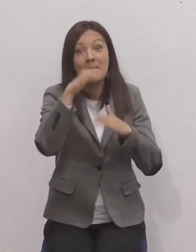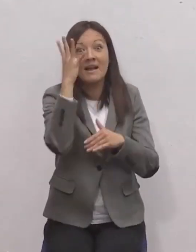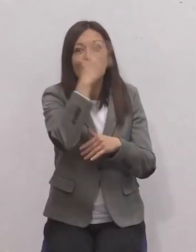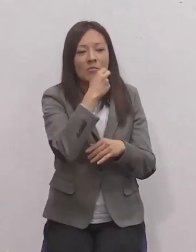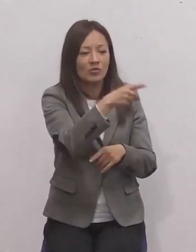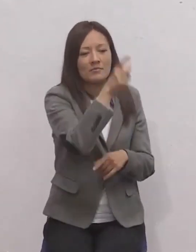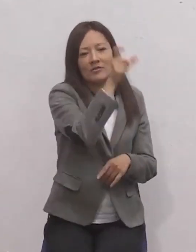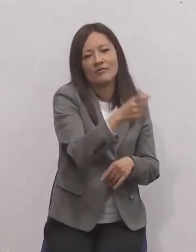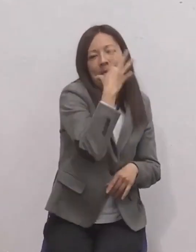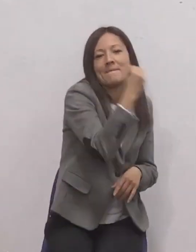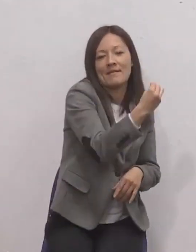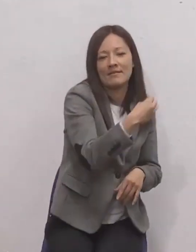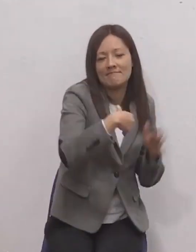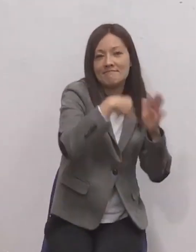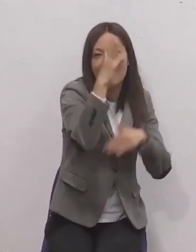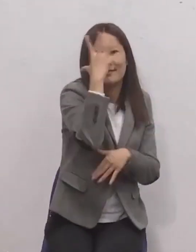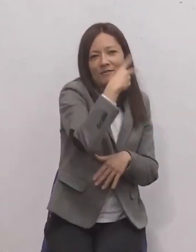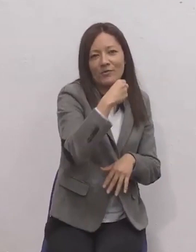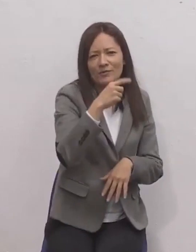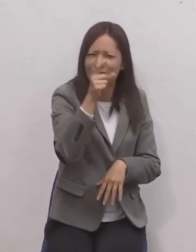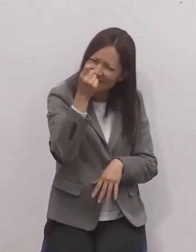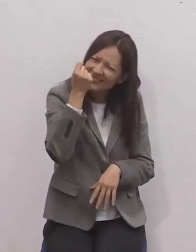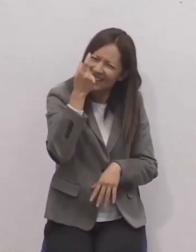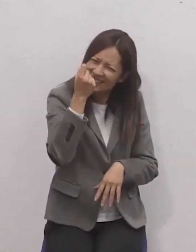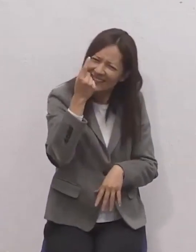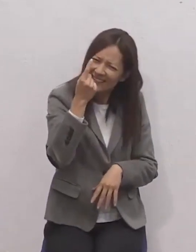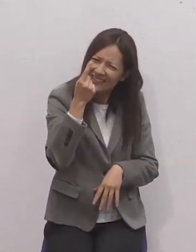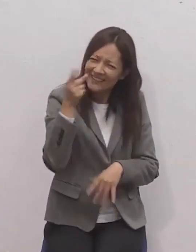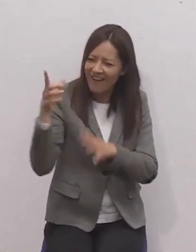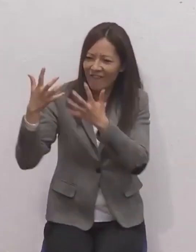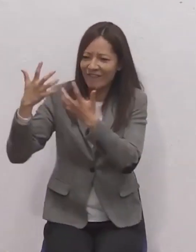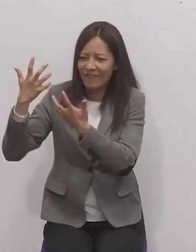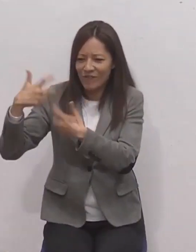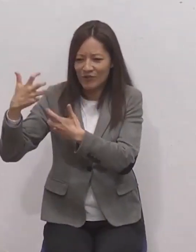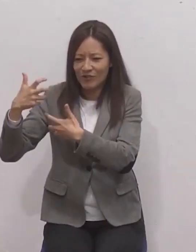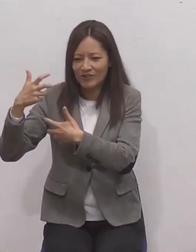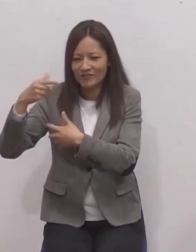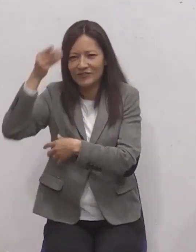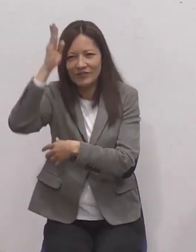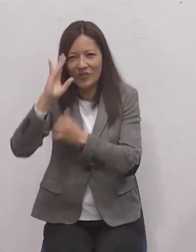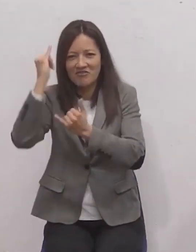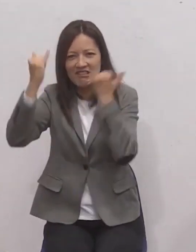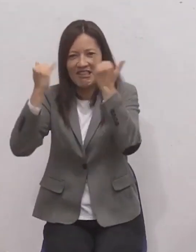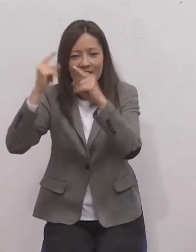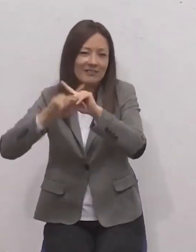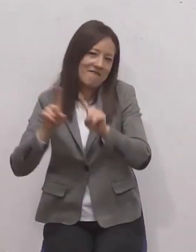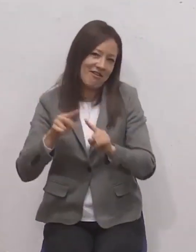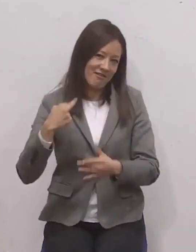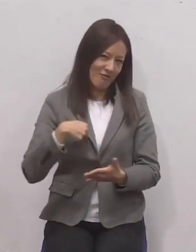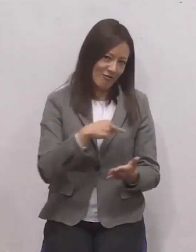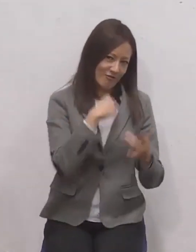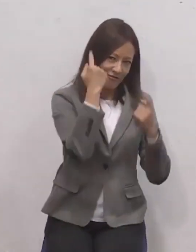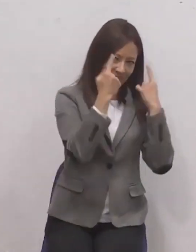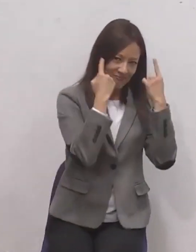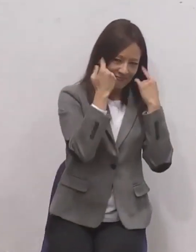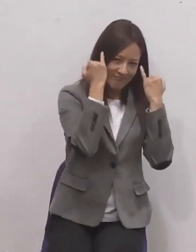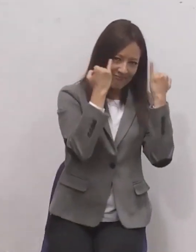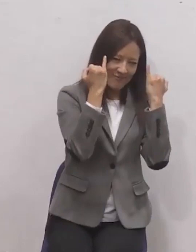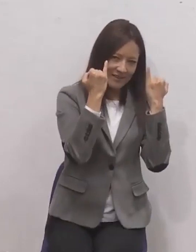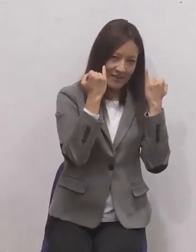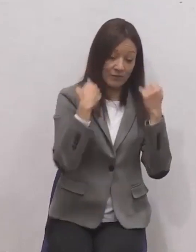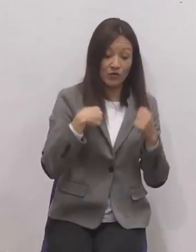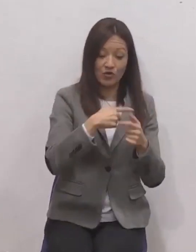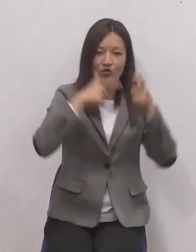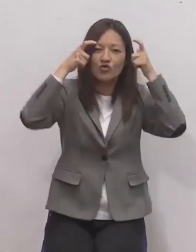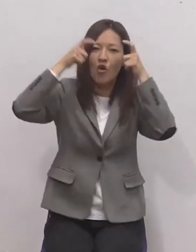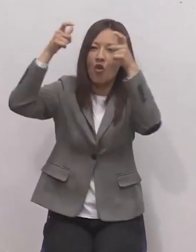más precioso. ¿Usted entiende cómo funciona el Señor? Diferente a lo que nosotros estamos pensando. Nosotros somos coronas de